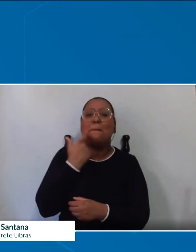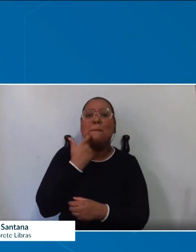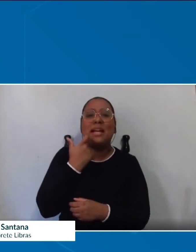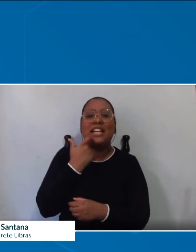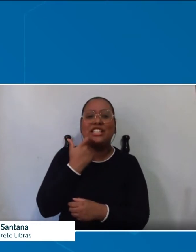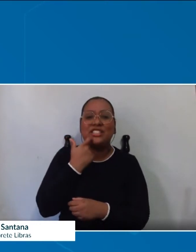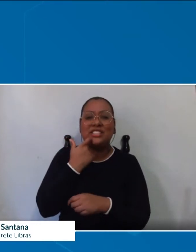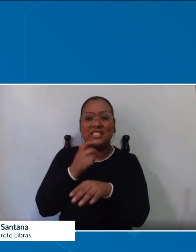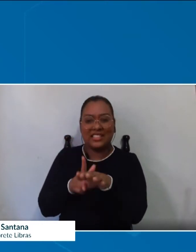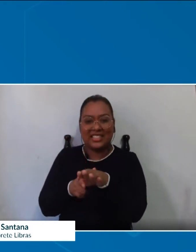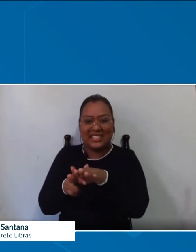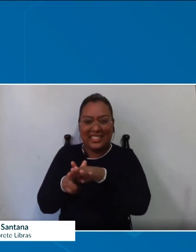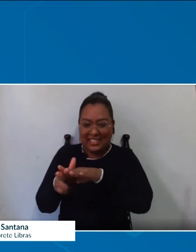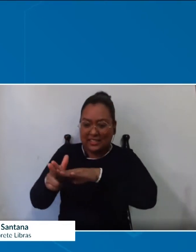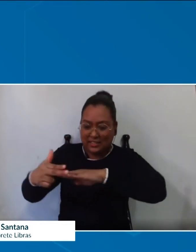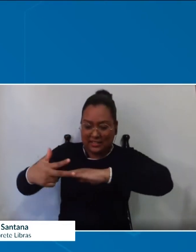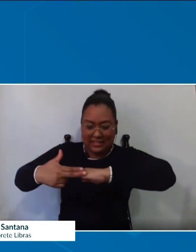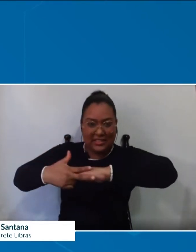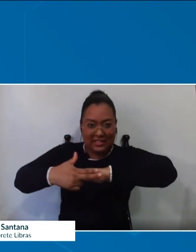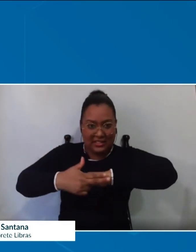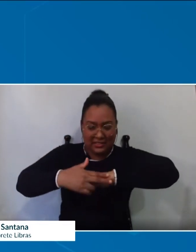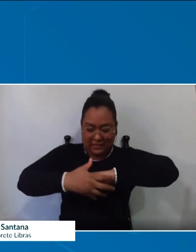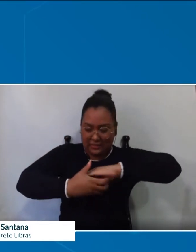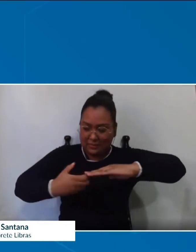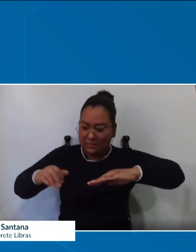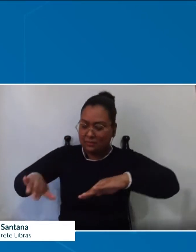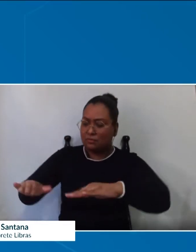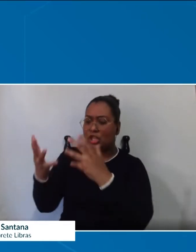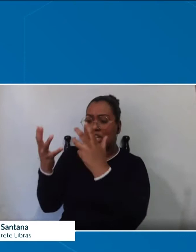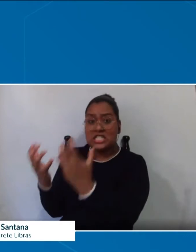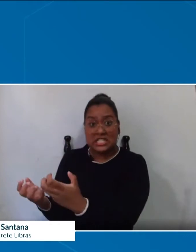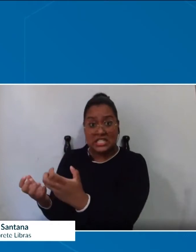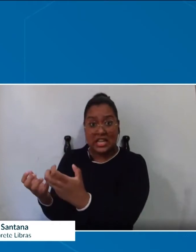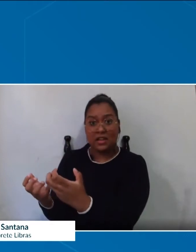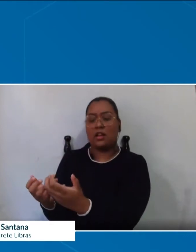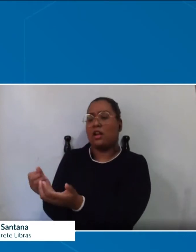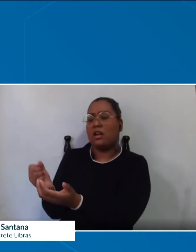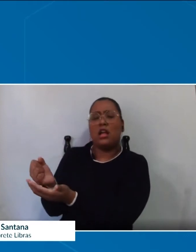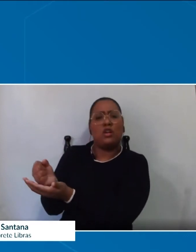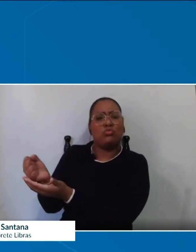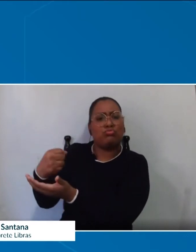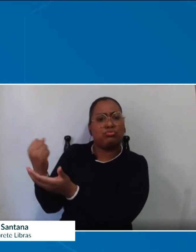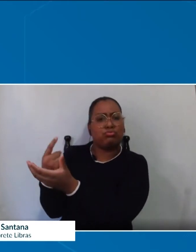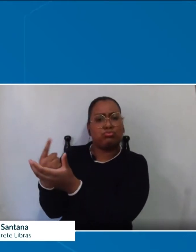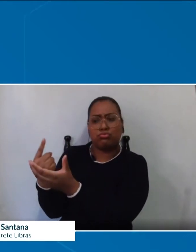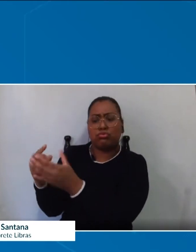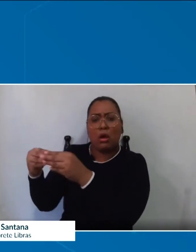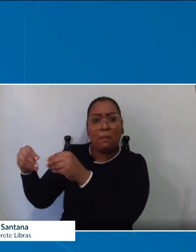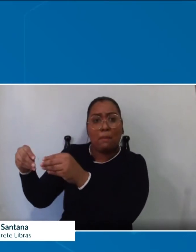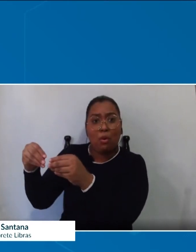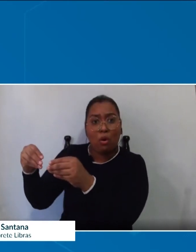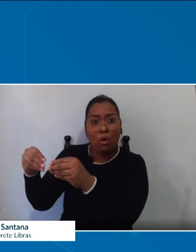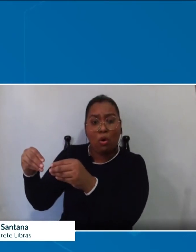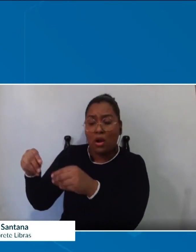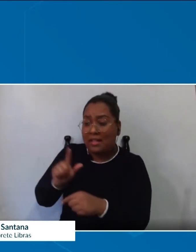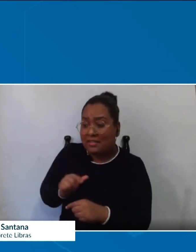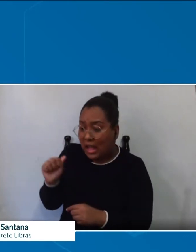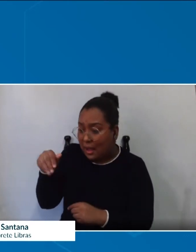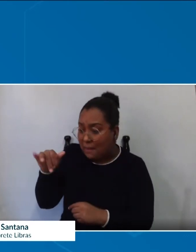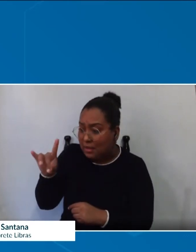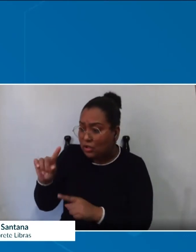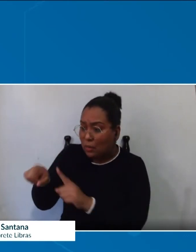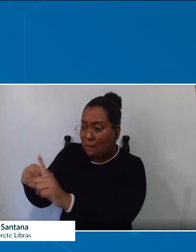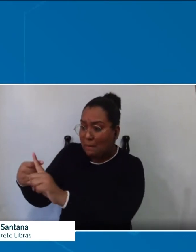você seca essas aparas de tilápia e produz uma massa alimentícia que, além de ter amido, ele tem